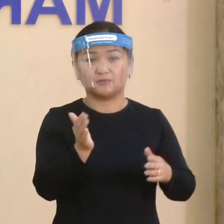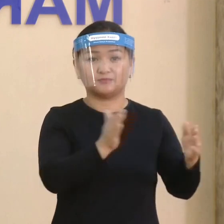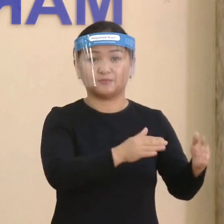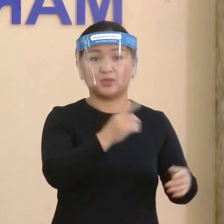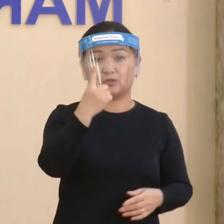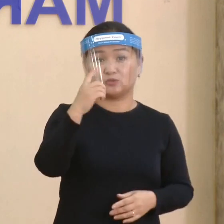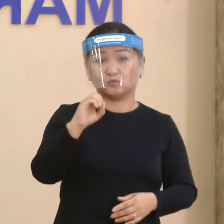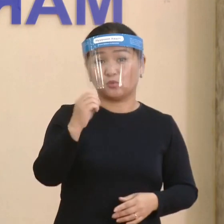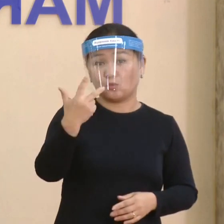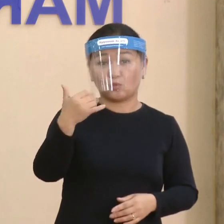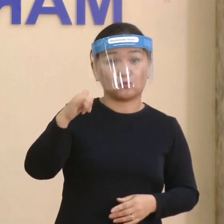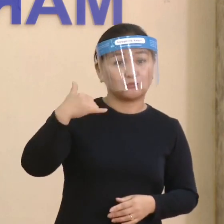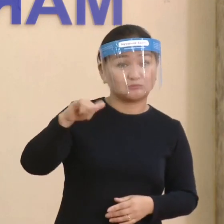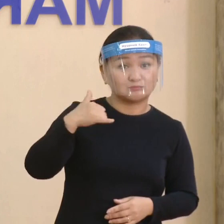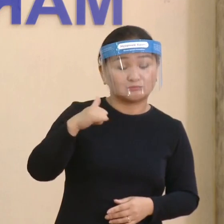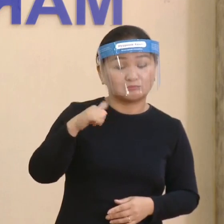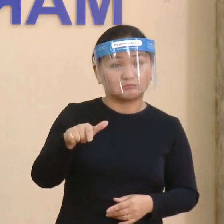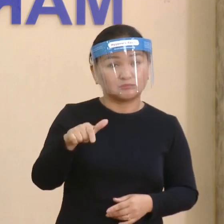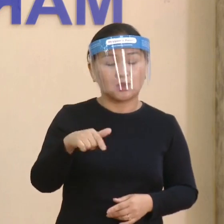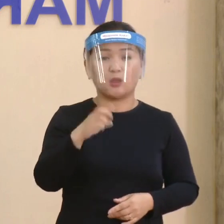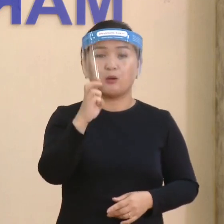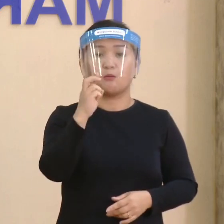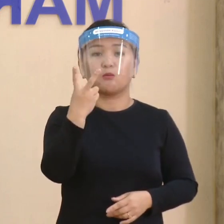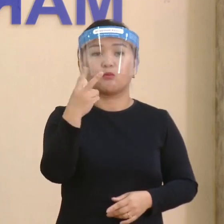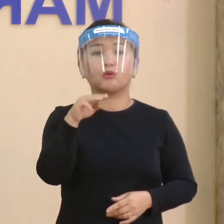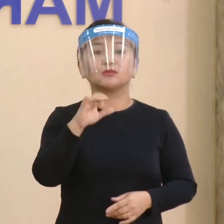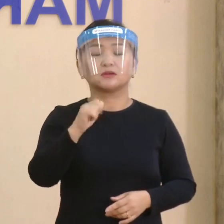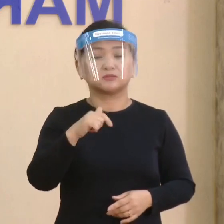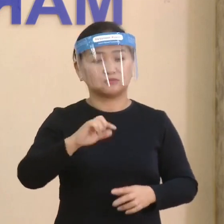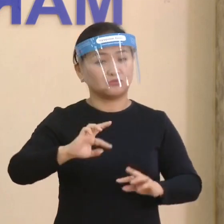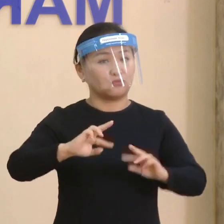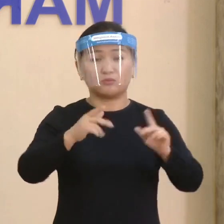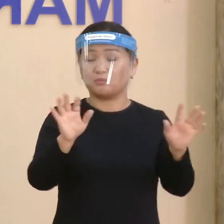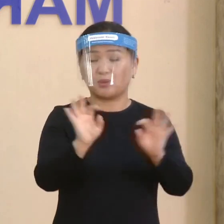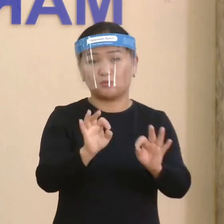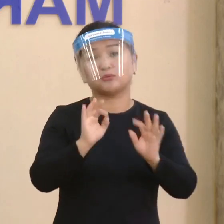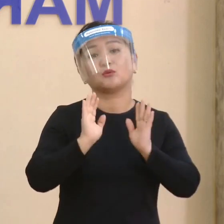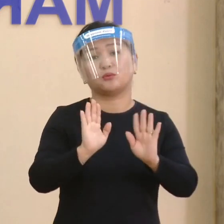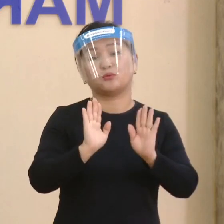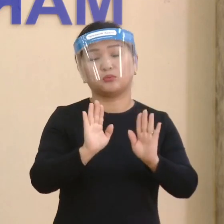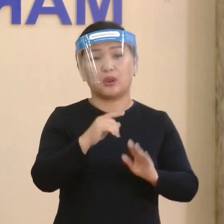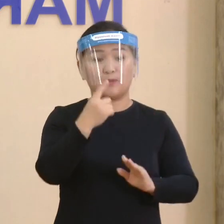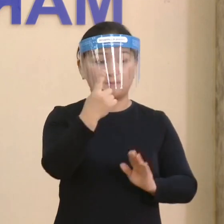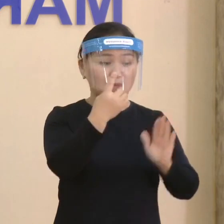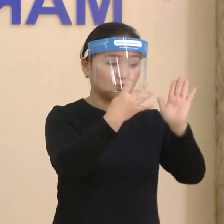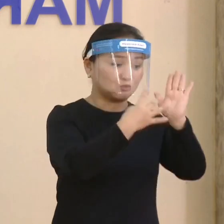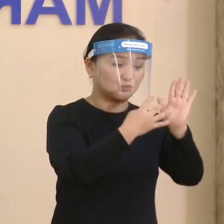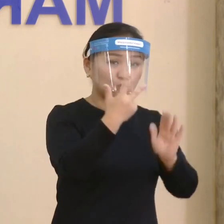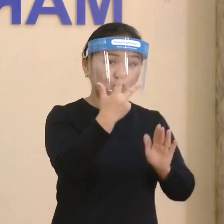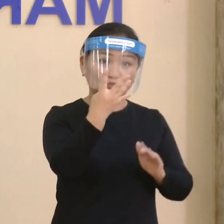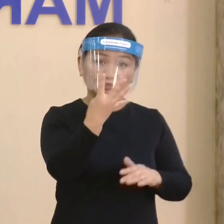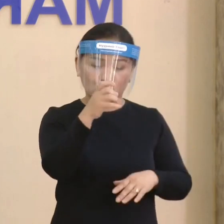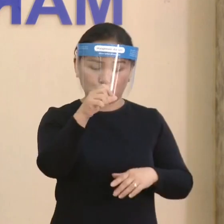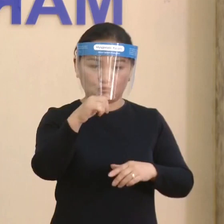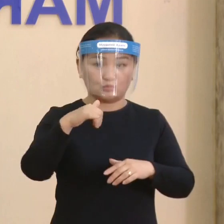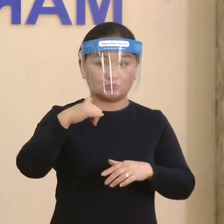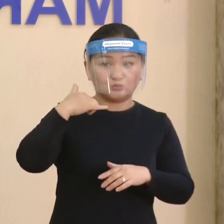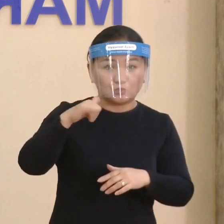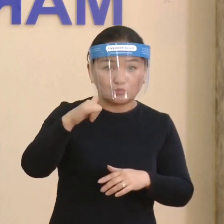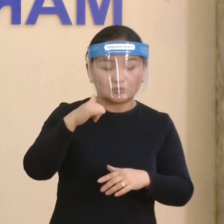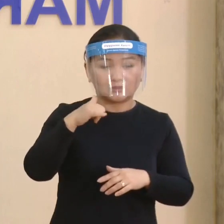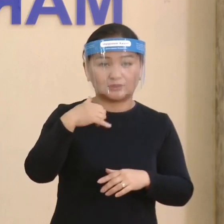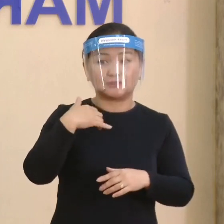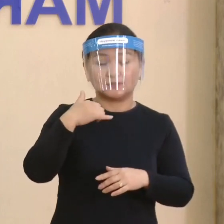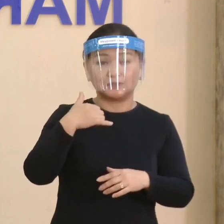төсөлмжийн дуудлагын одоо бүтцэнд мөн бас өөрчлөлт ороогүй. Хоногтой 1934 түргэн төсөлмжийн дуудлага